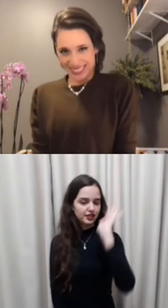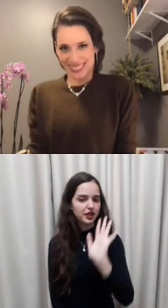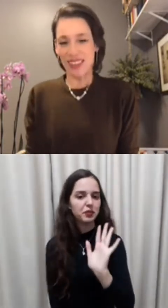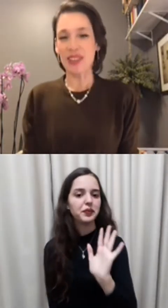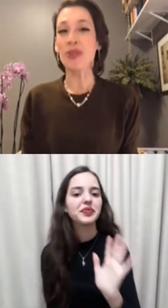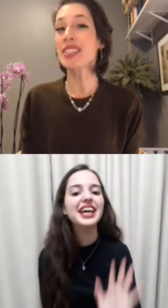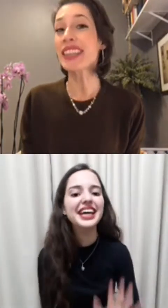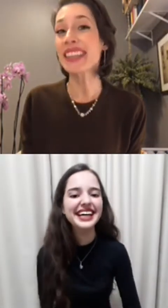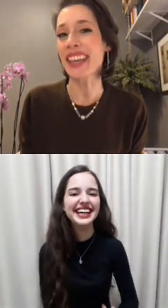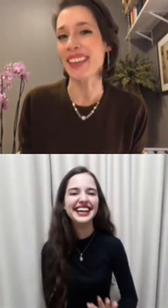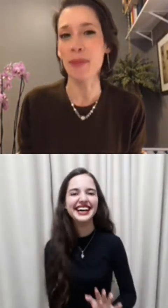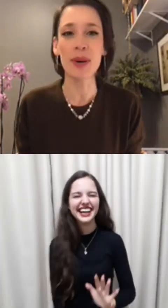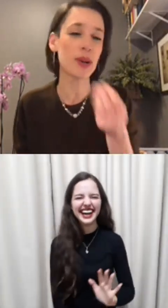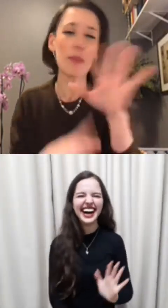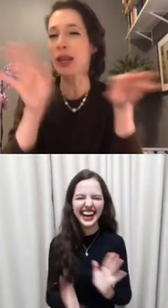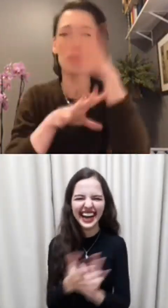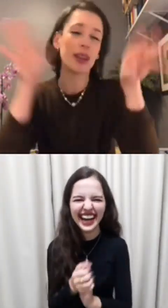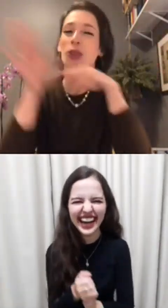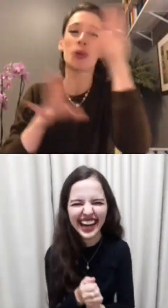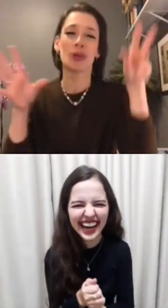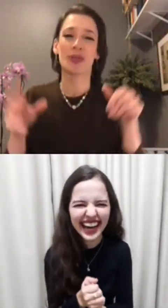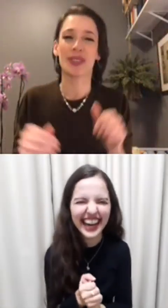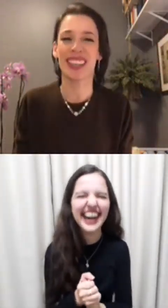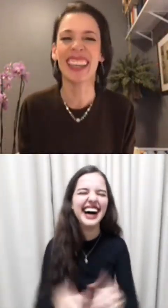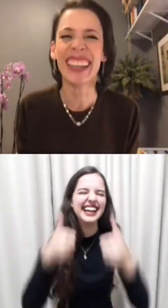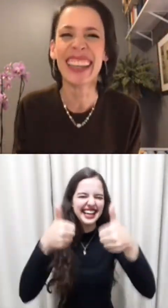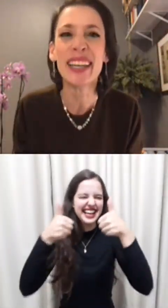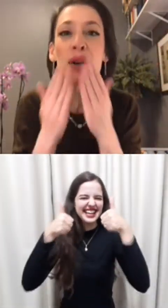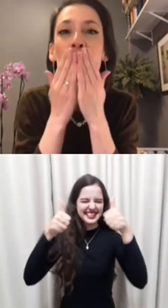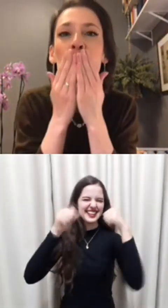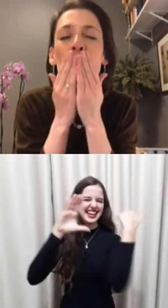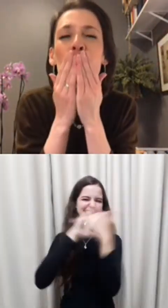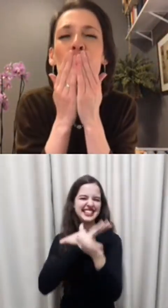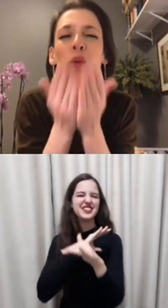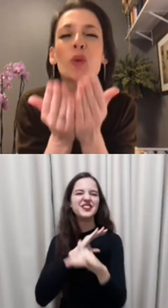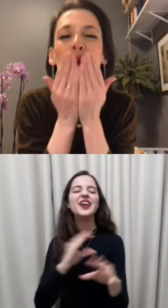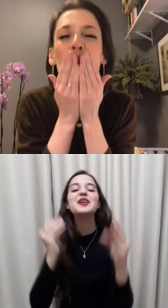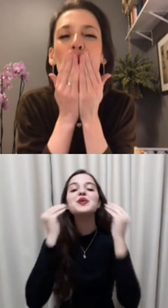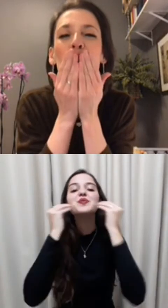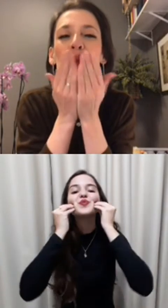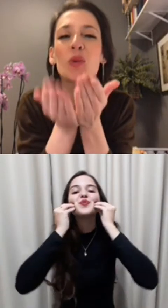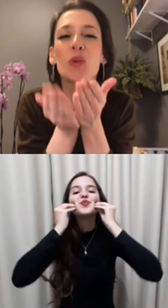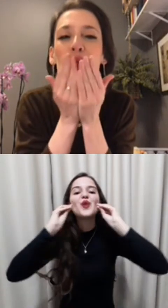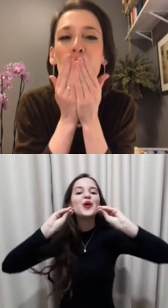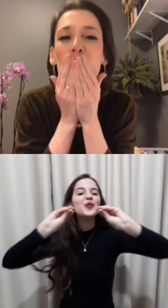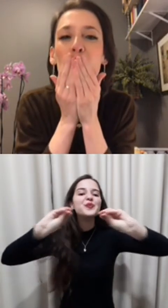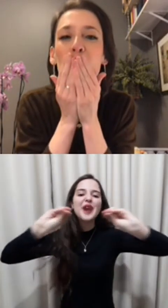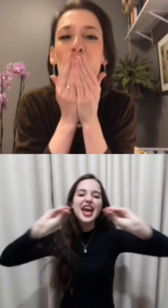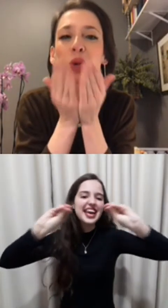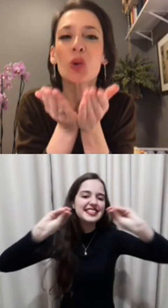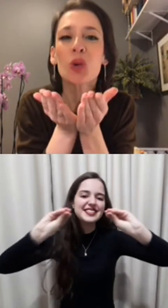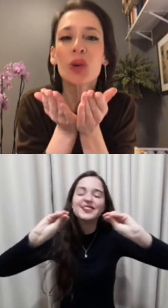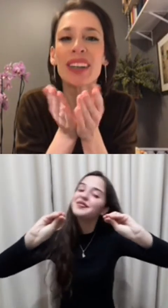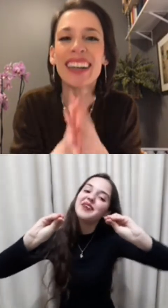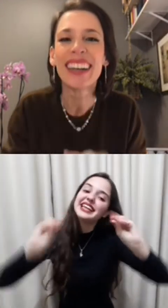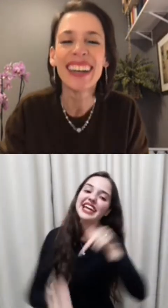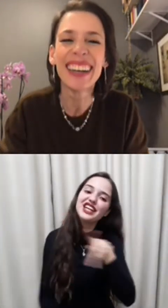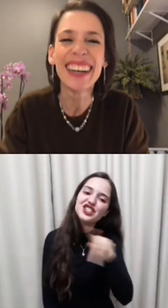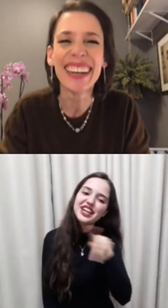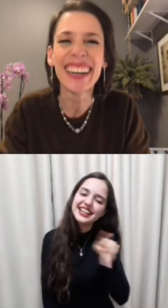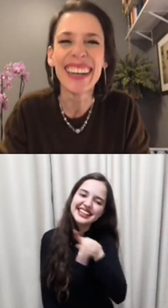entendi. Então tá bom. Mas consegui. Depois eu mando para todos. Isso aí, a gente foi. Um beijo,